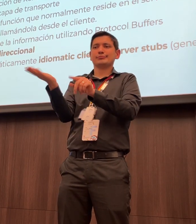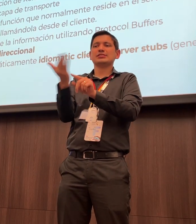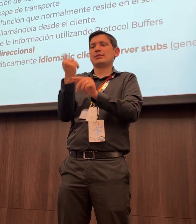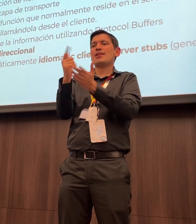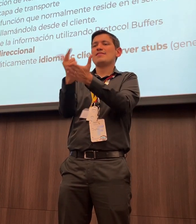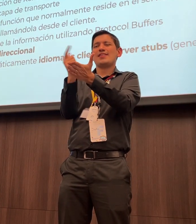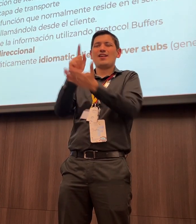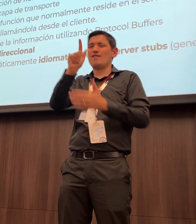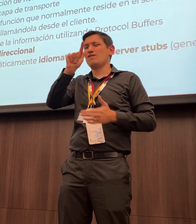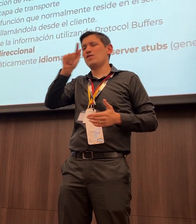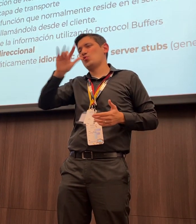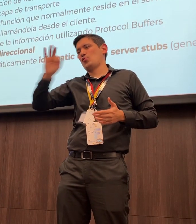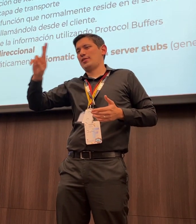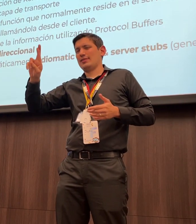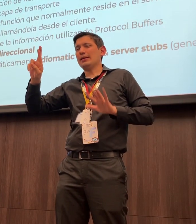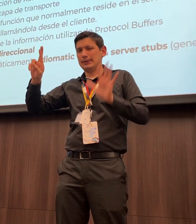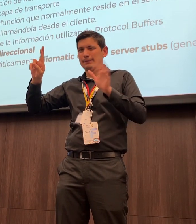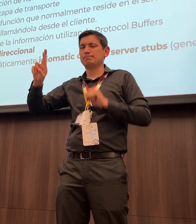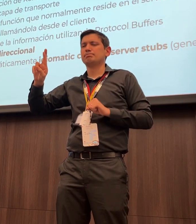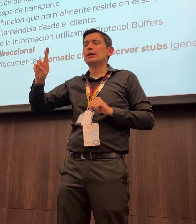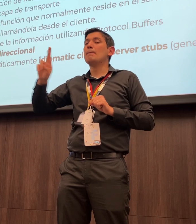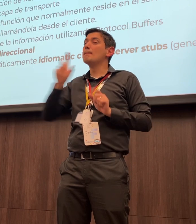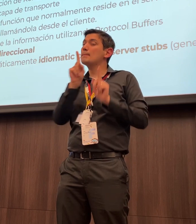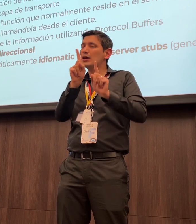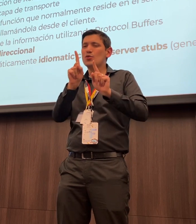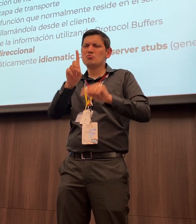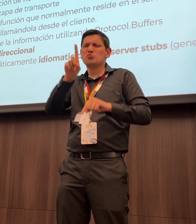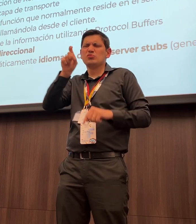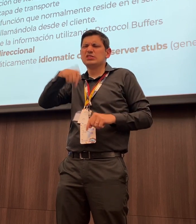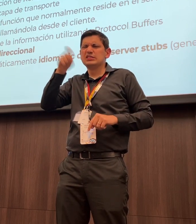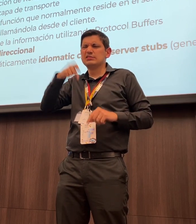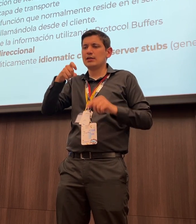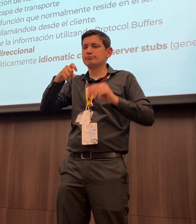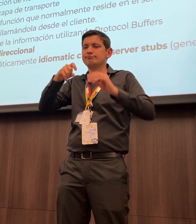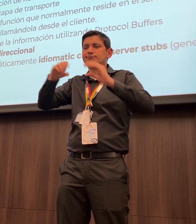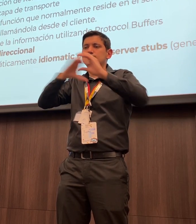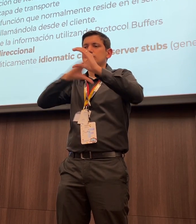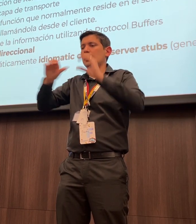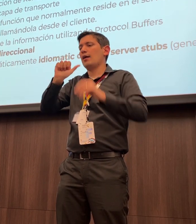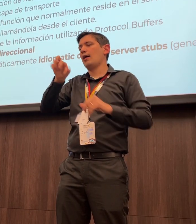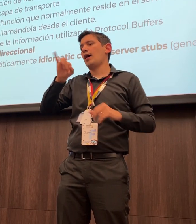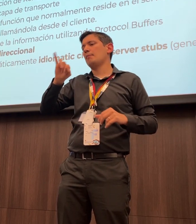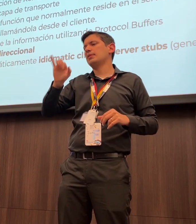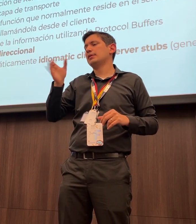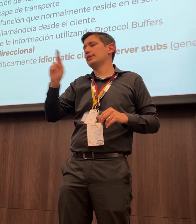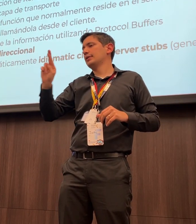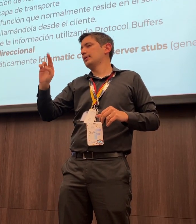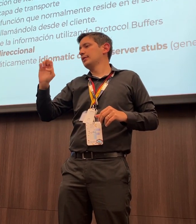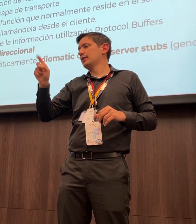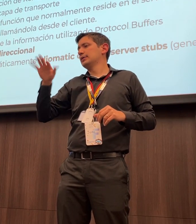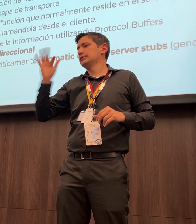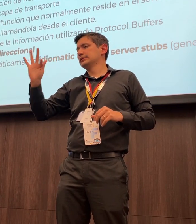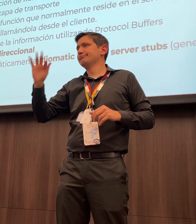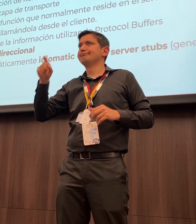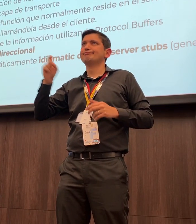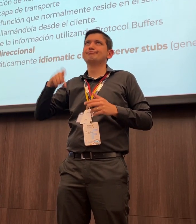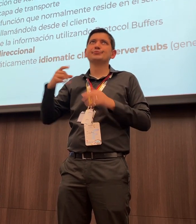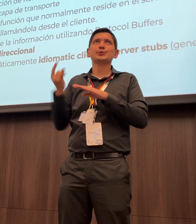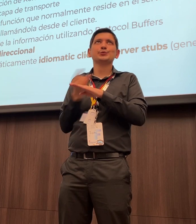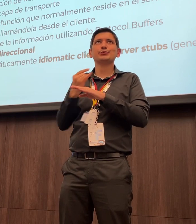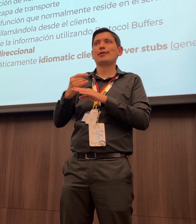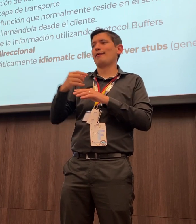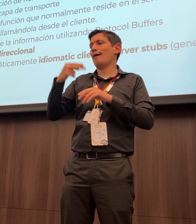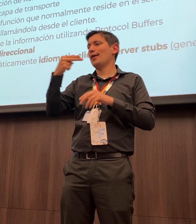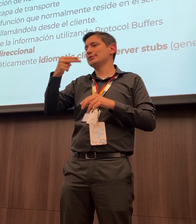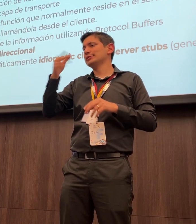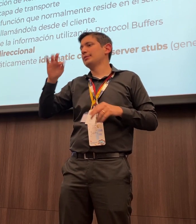Flutter, en este caso, pero no vamos a tener que establecer una comunicación, por ejemplo, con un API REST, que normalmente necesitamos usar un